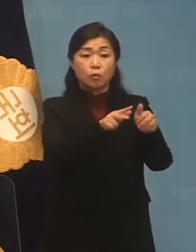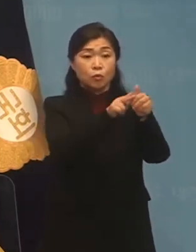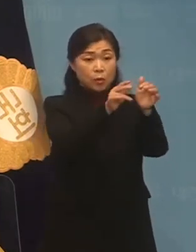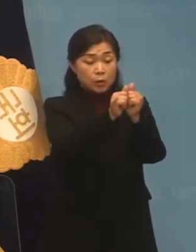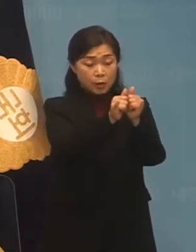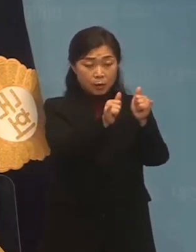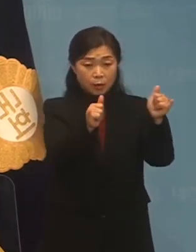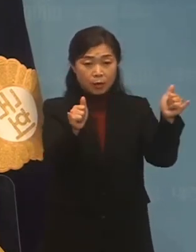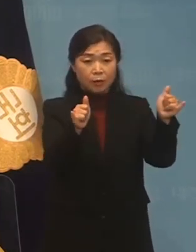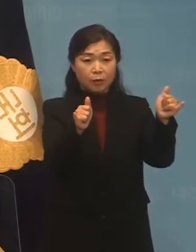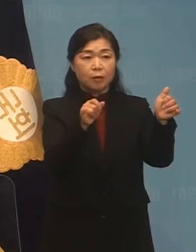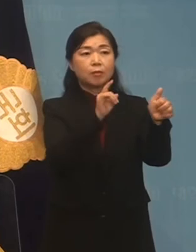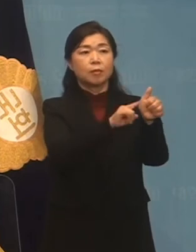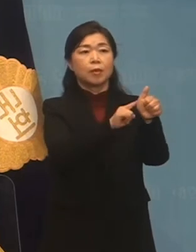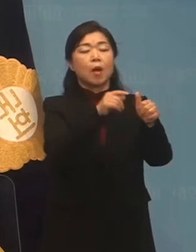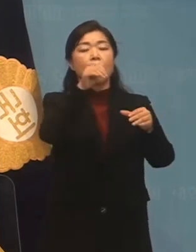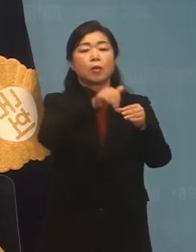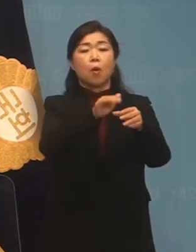윤석열